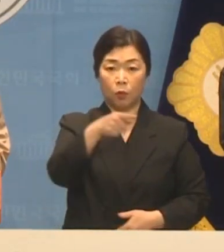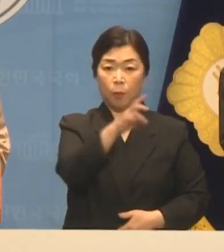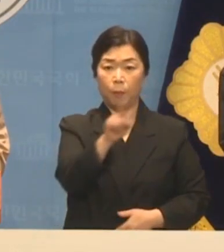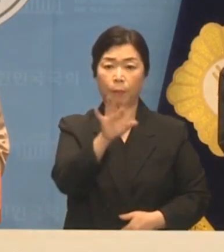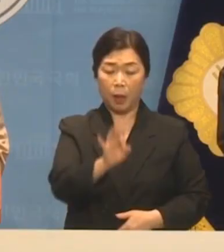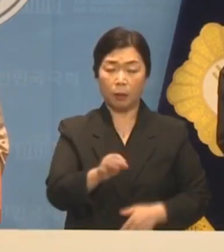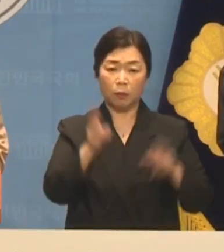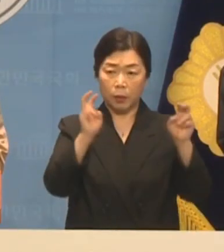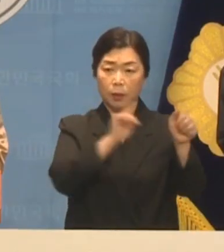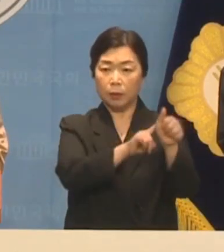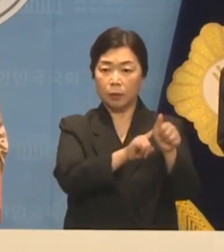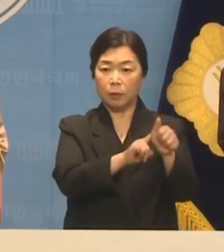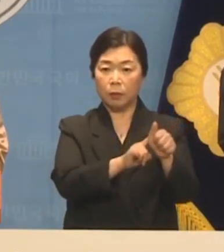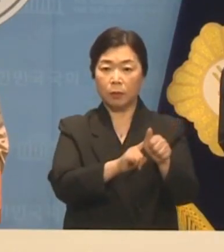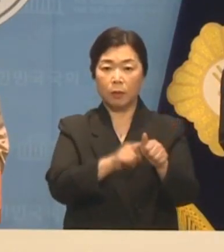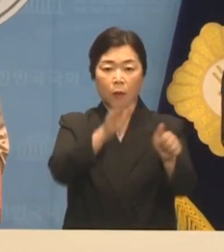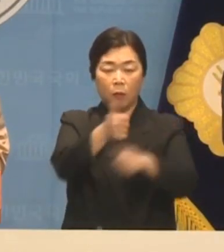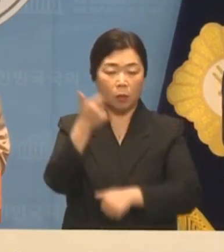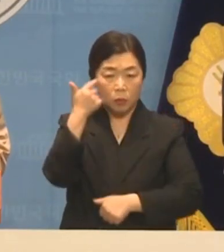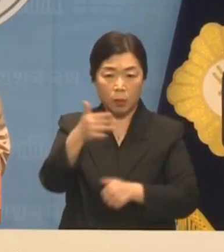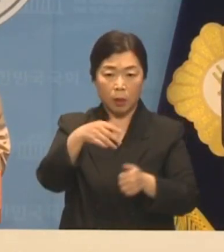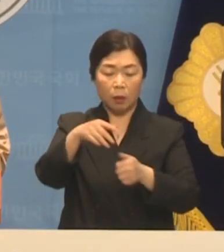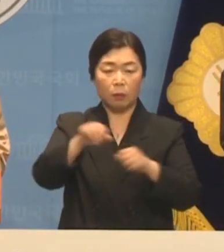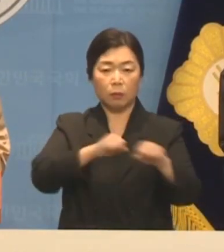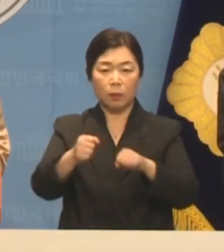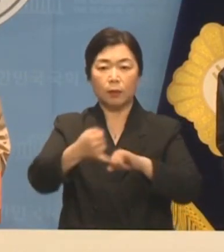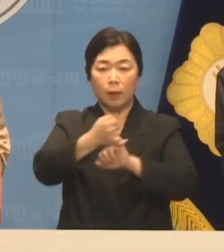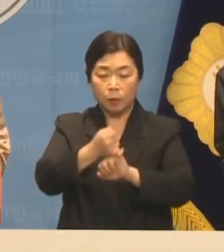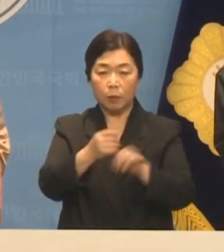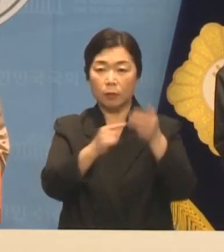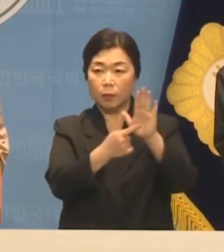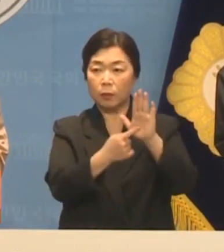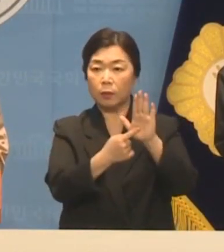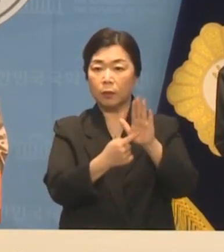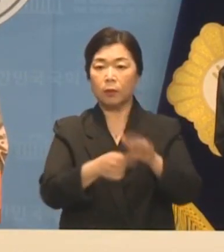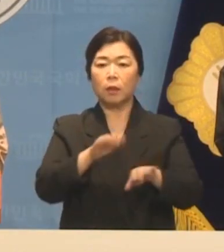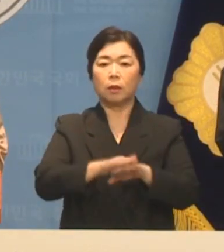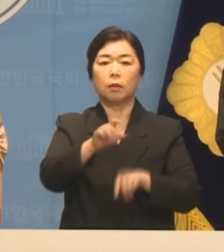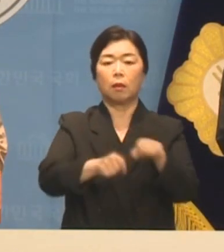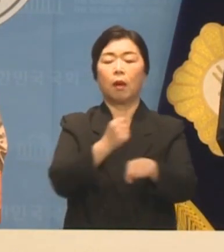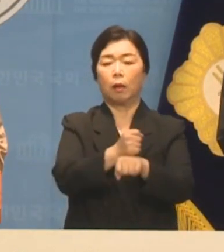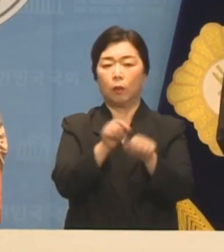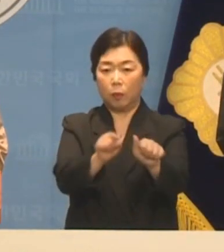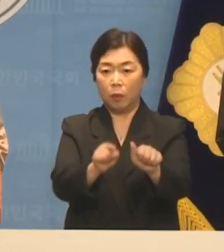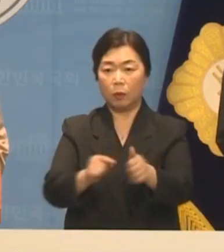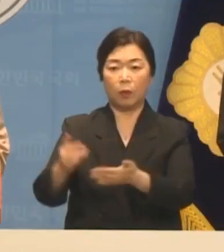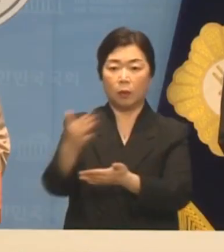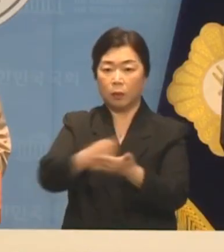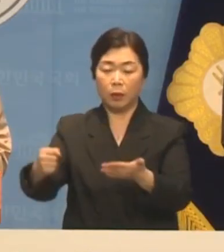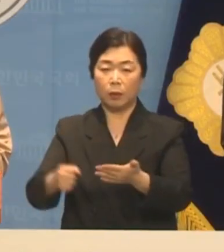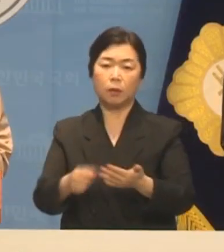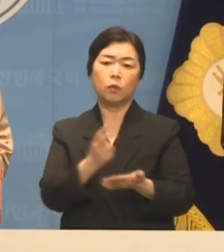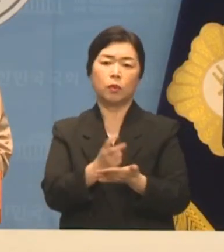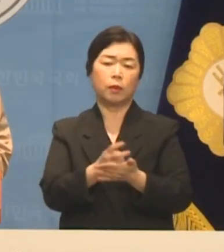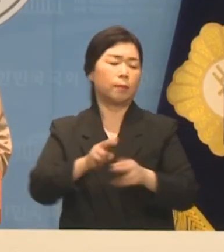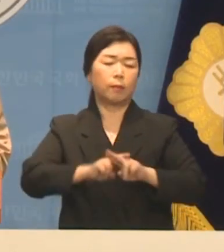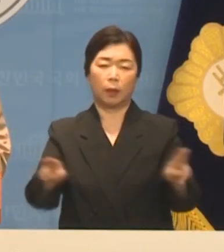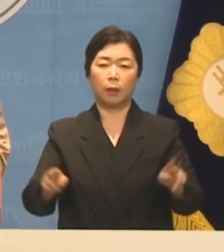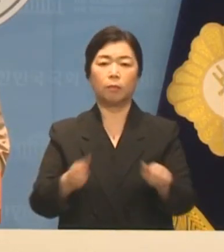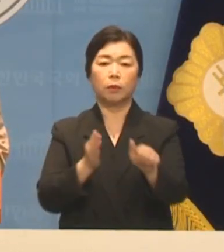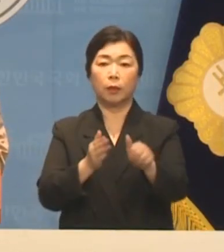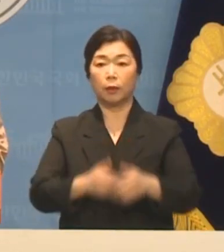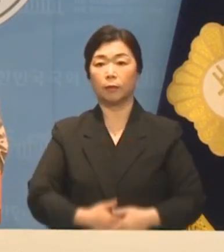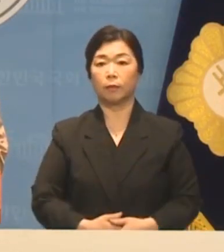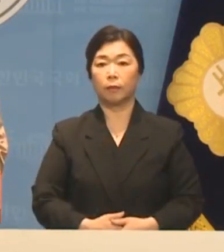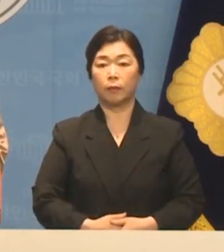청문회 약속을 이행하고 합법 쟁의 행위에 대한 클렌징 조치를 즉각 철회하라. 택배노조 쿠팡